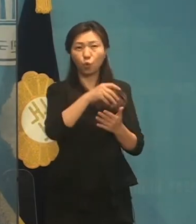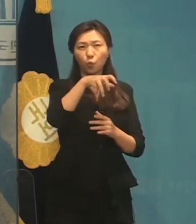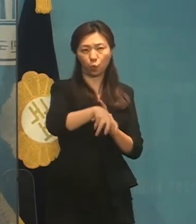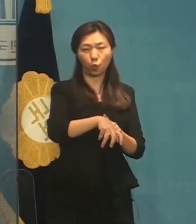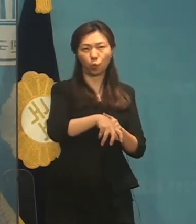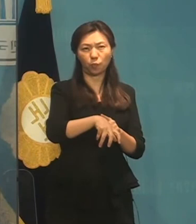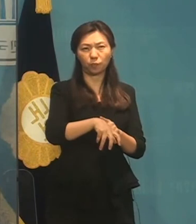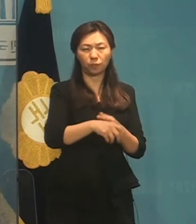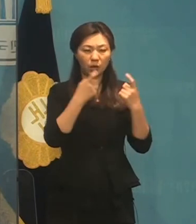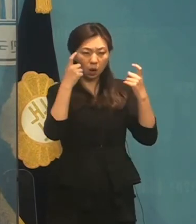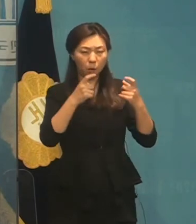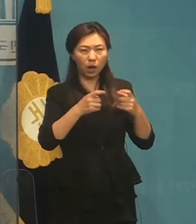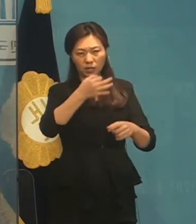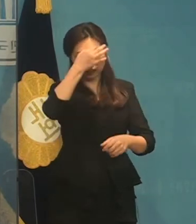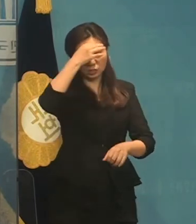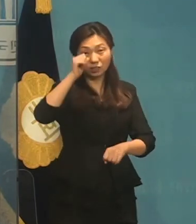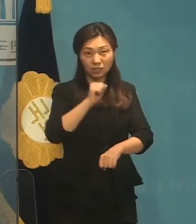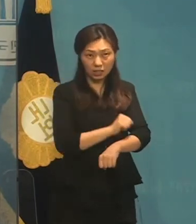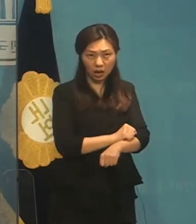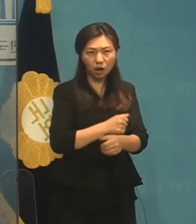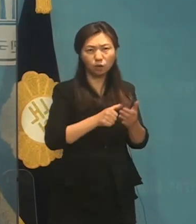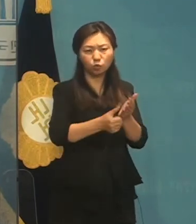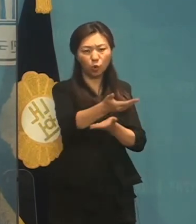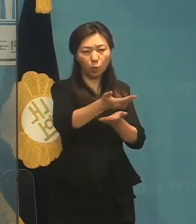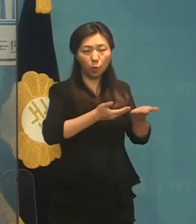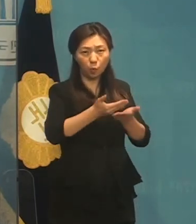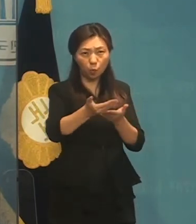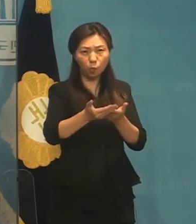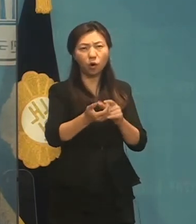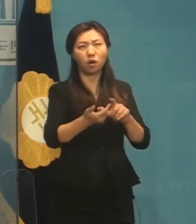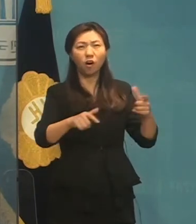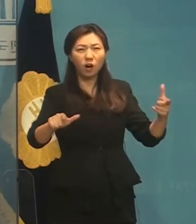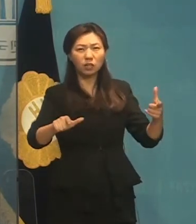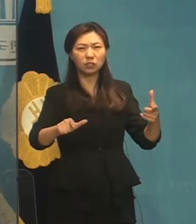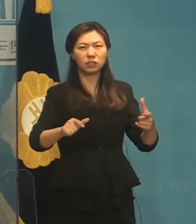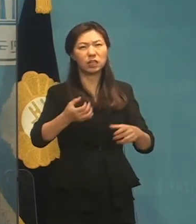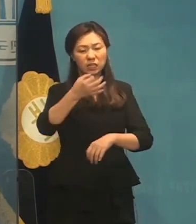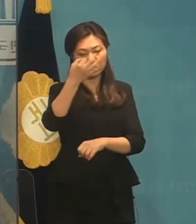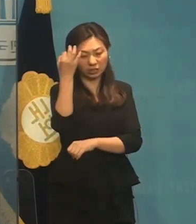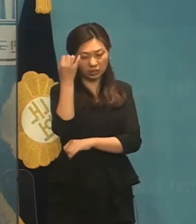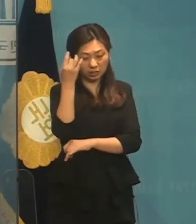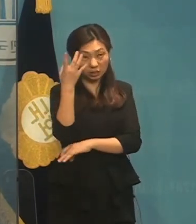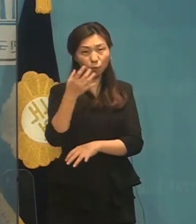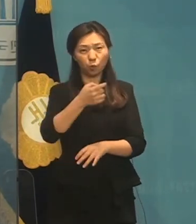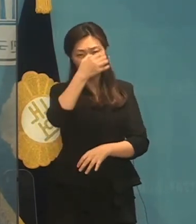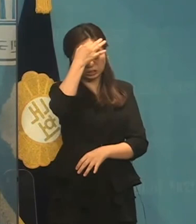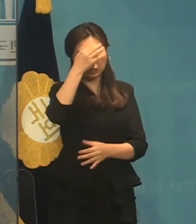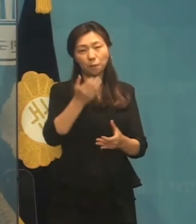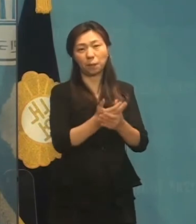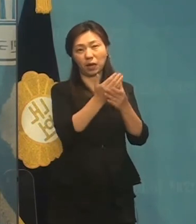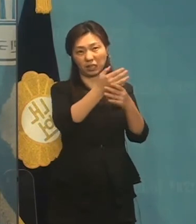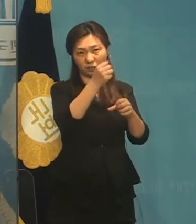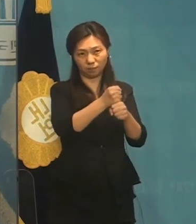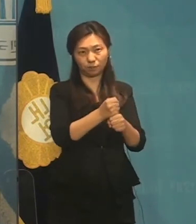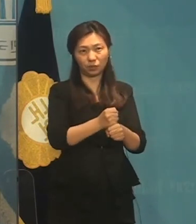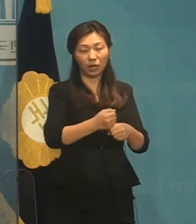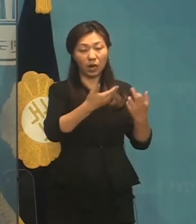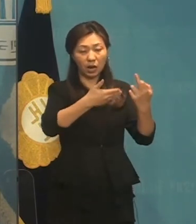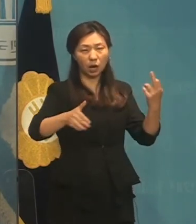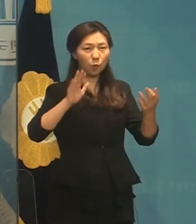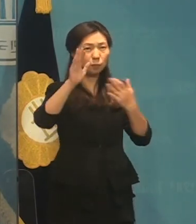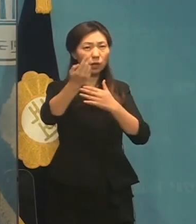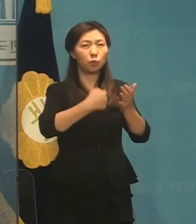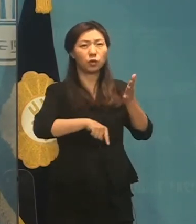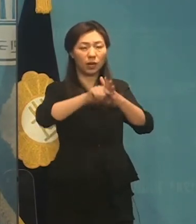기능을 고도화하고 물류 추리 기반 능력도 확충하겠습니다. 이제 강원도의 미래를 만들 세부 공약을